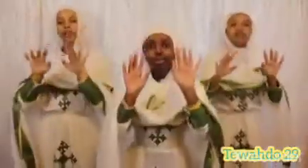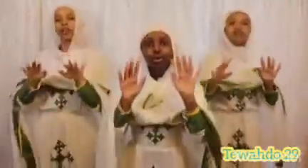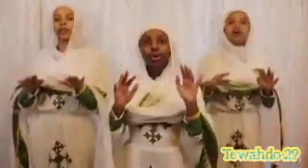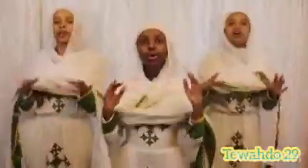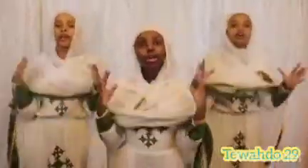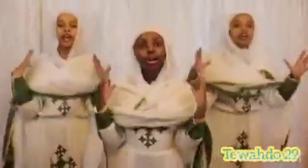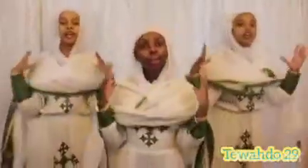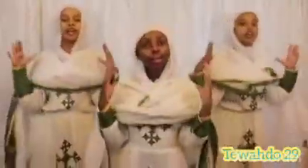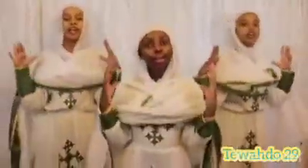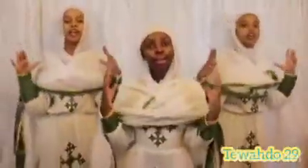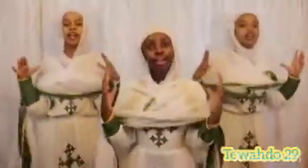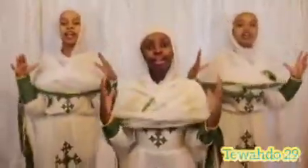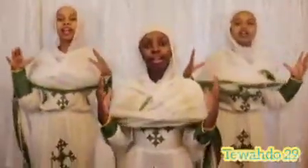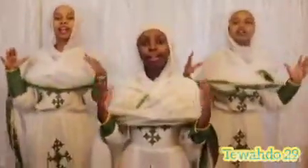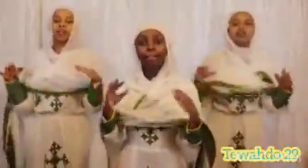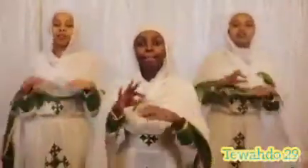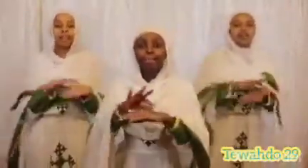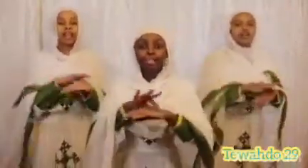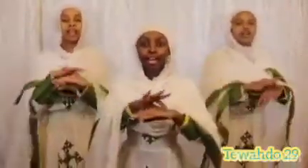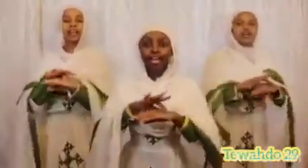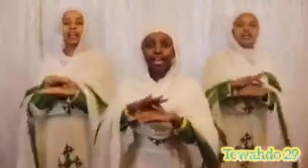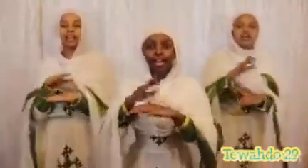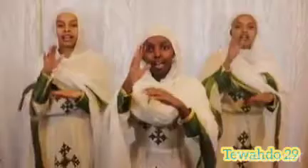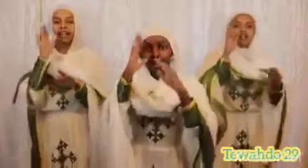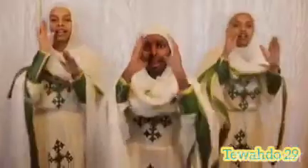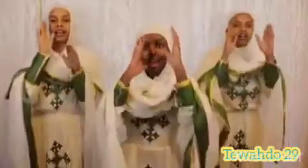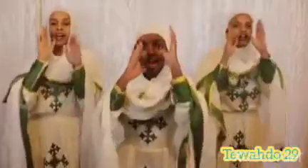ወሪዶ ገብርኤል ምድረ ገሊላ